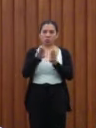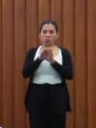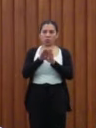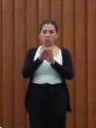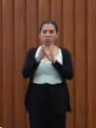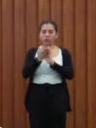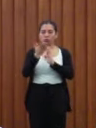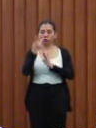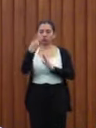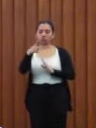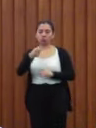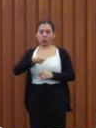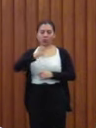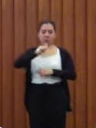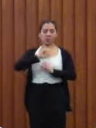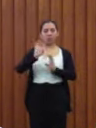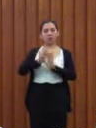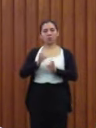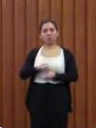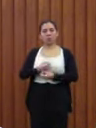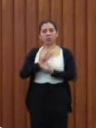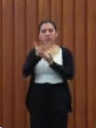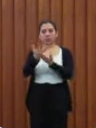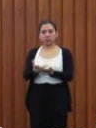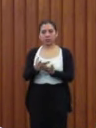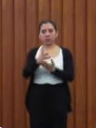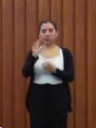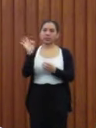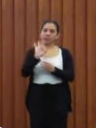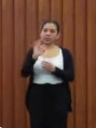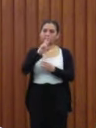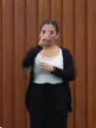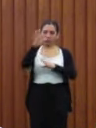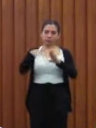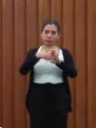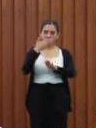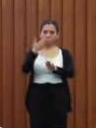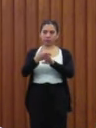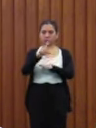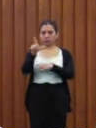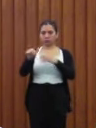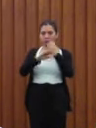su identidad y su expresión, y que no sea violentada después de muerte. Gracias.